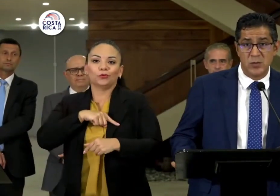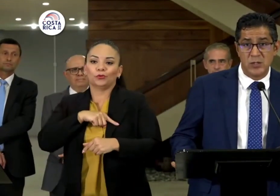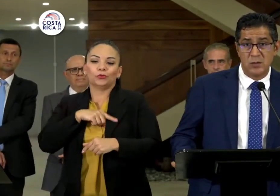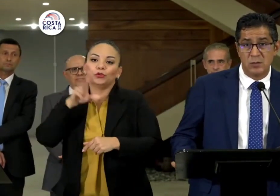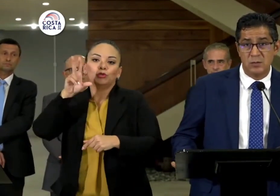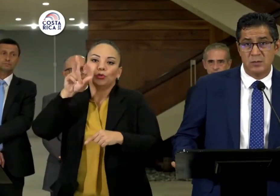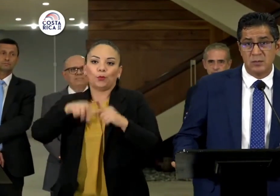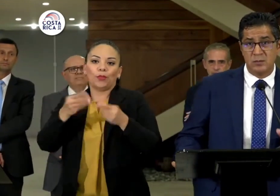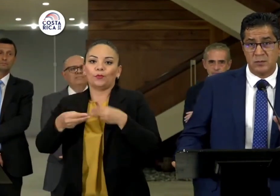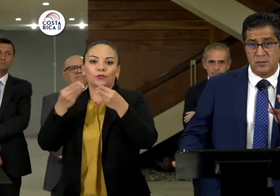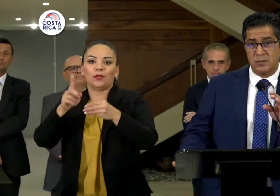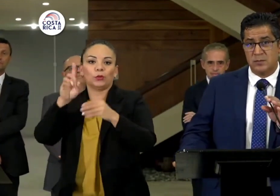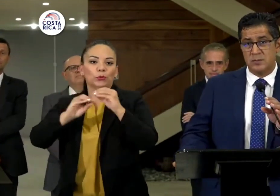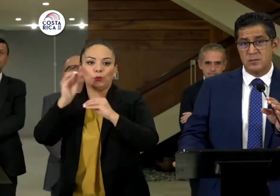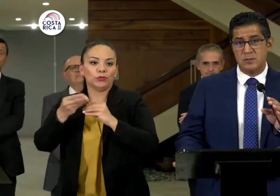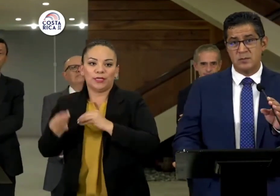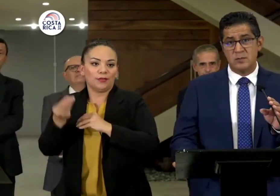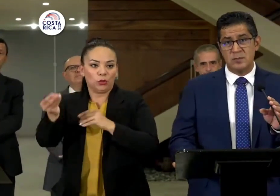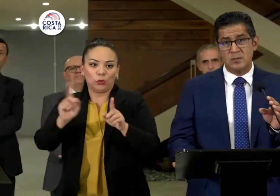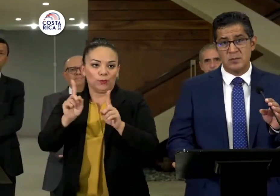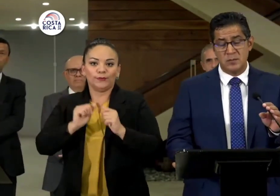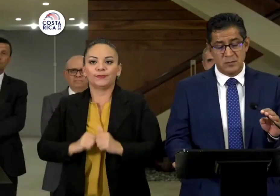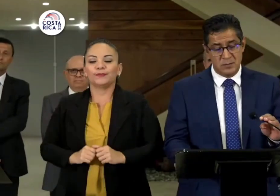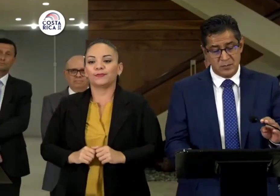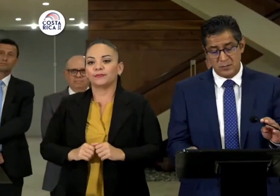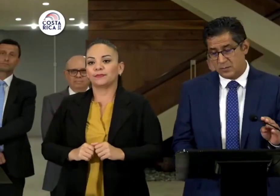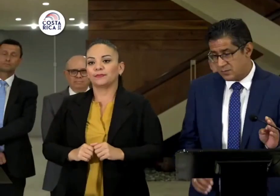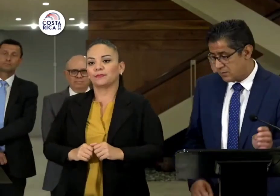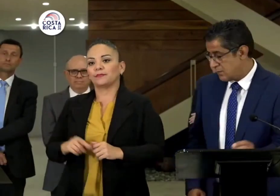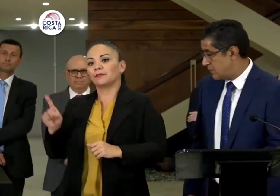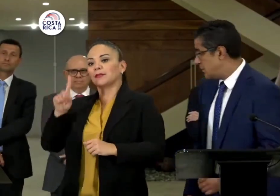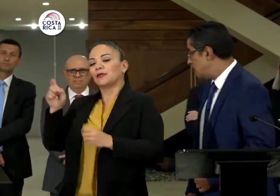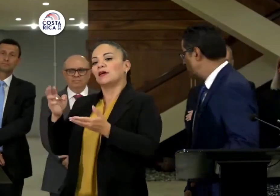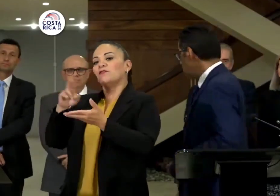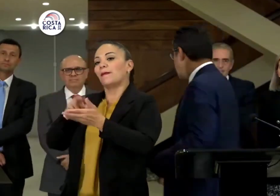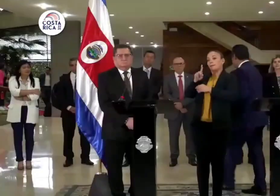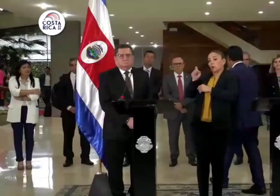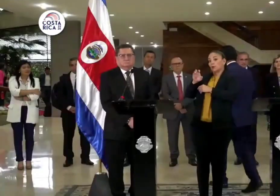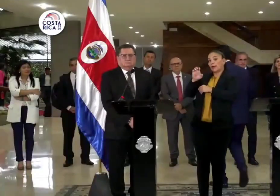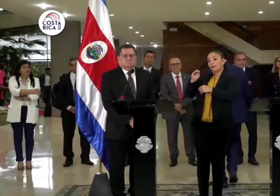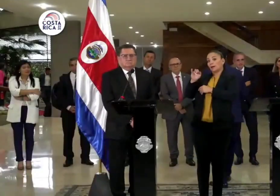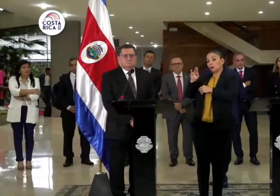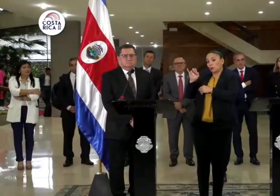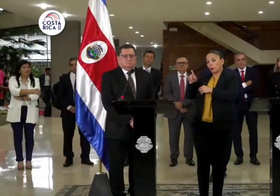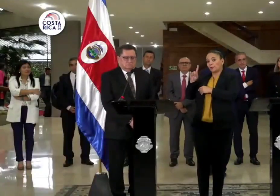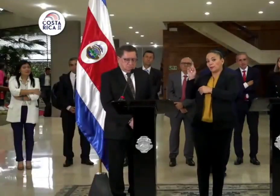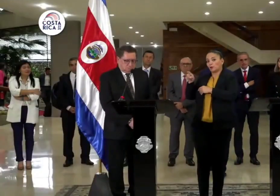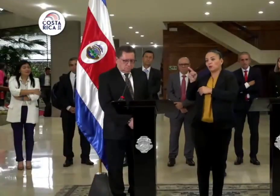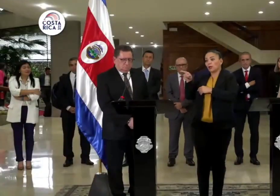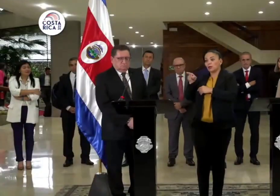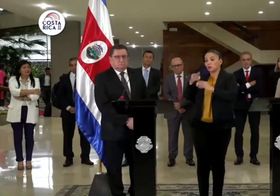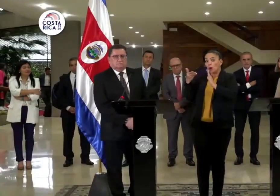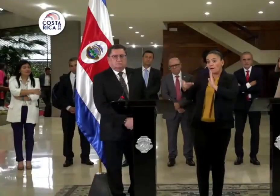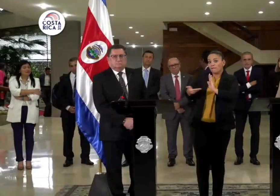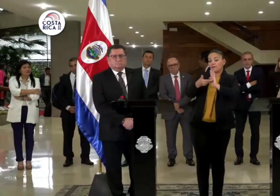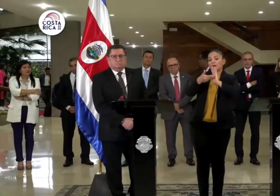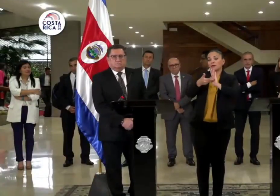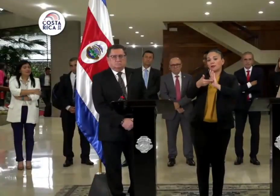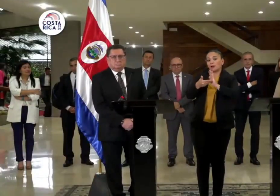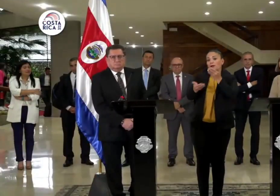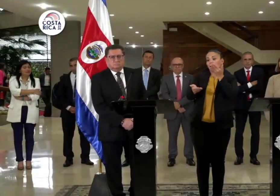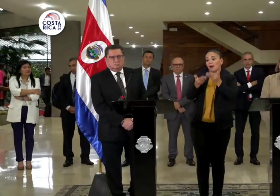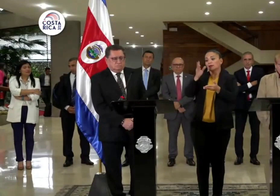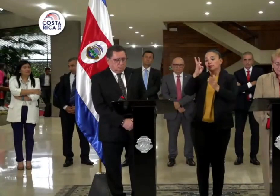ese 1%. Don Emanuel, aprovecho mi pregunta para preguntarle qué afectación tendría esto. Estaban estos casi 6.000